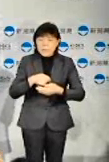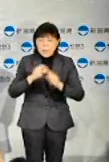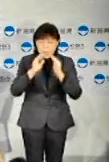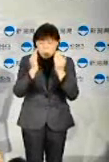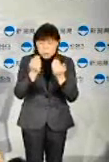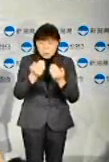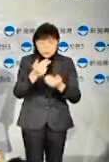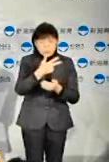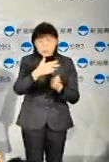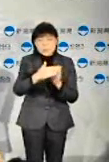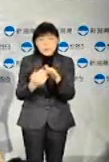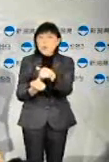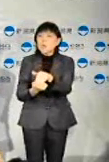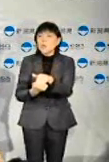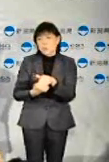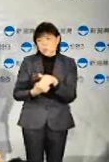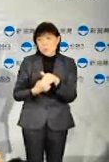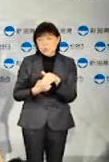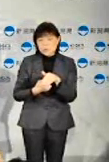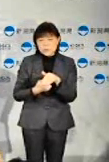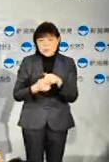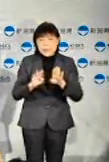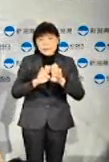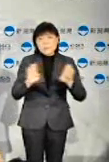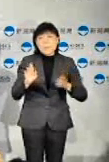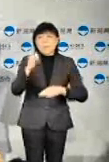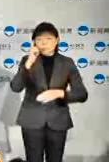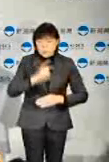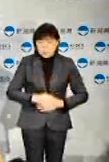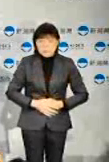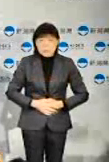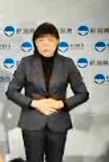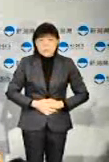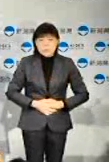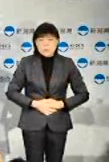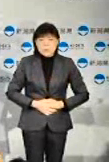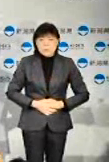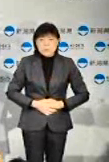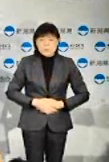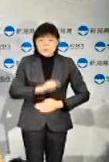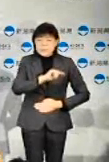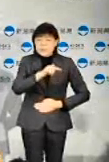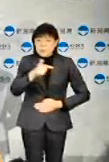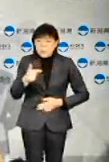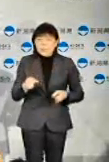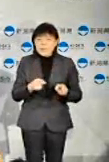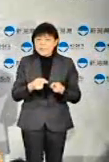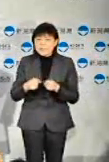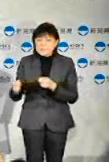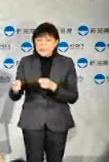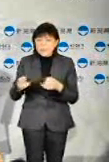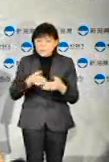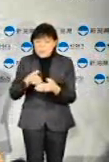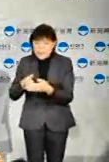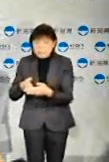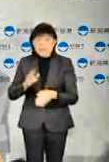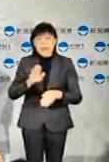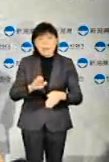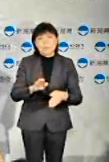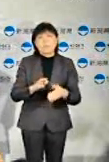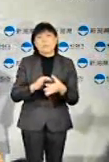がその活用例が始まっているわけですけれども、ただすごくいろんな制度的な制約があるので